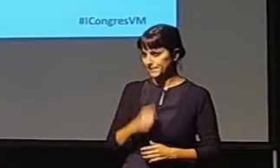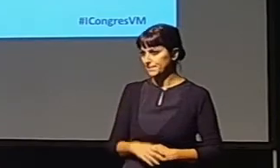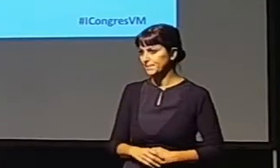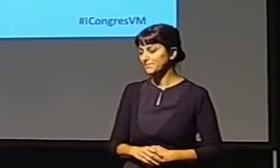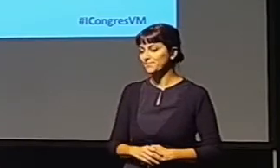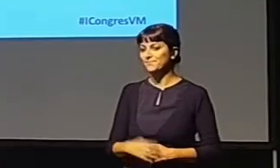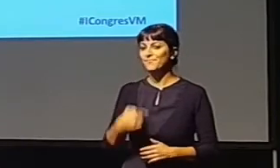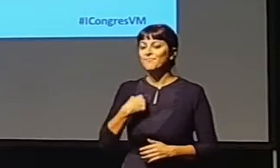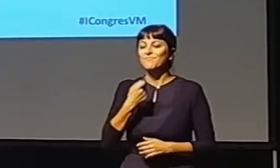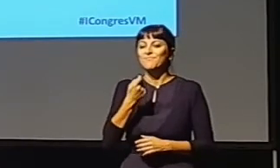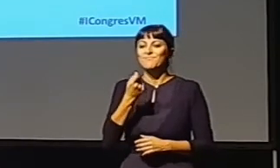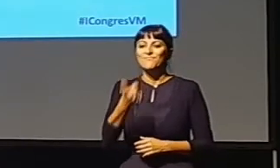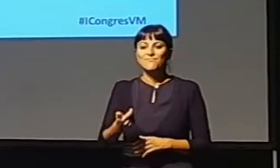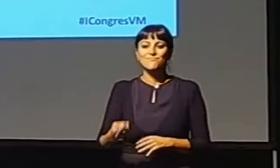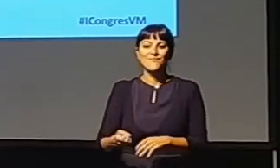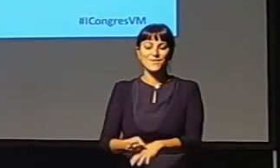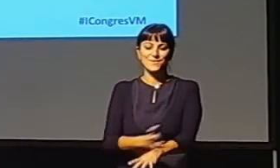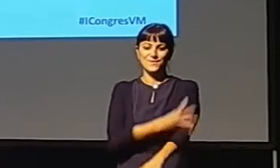Estic una mica emocionada.